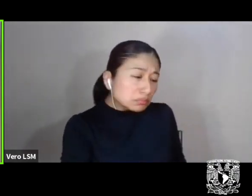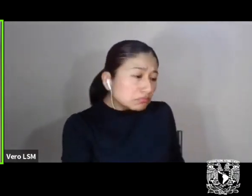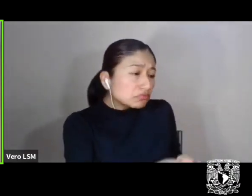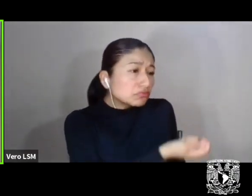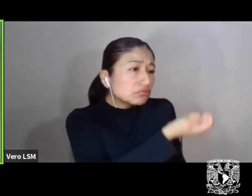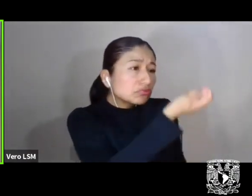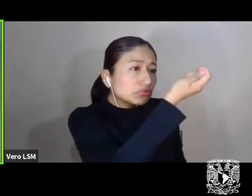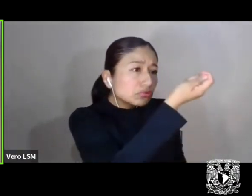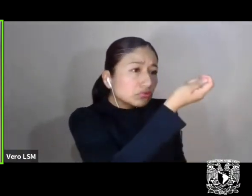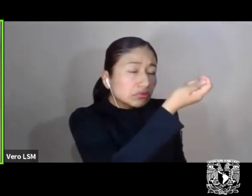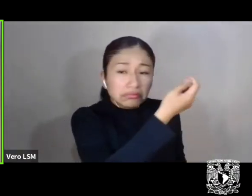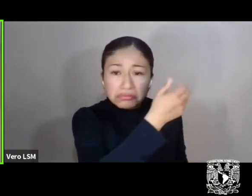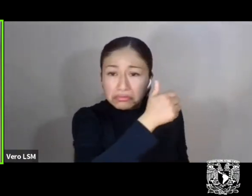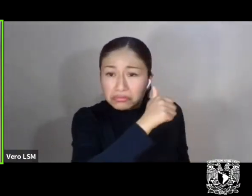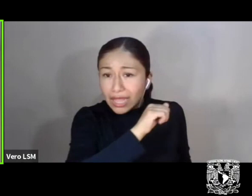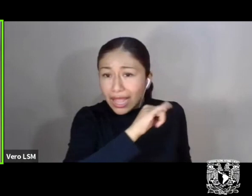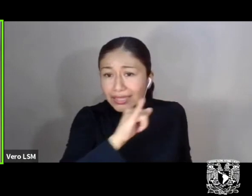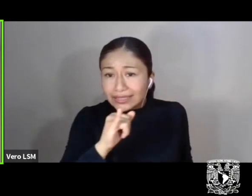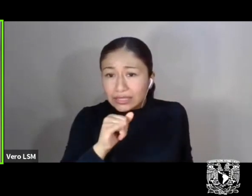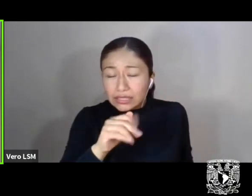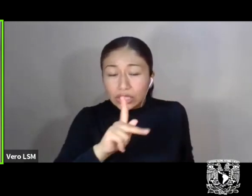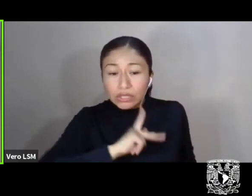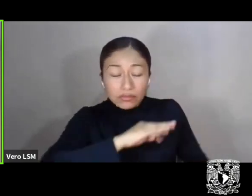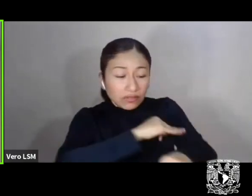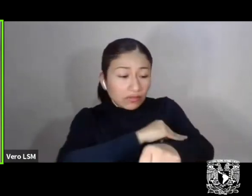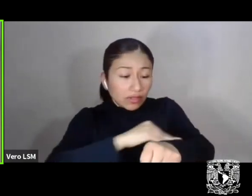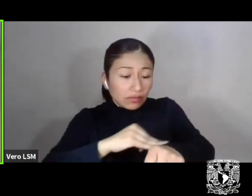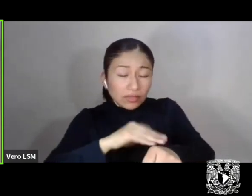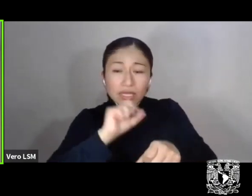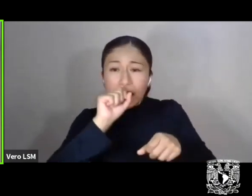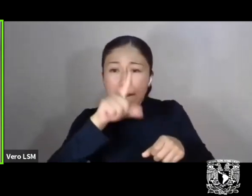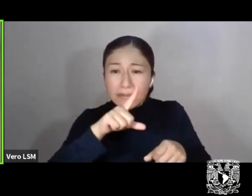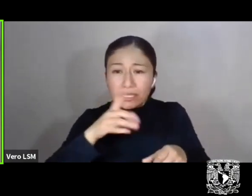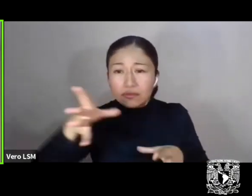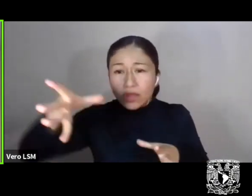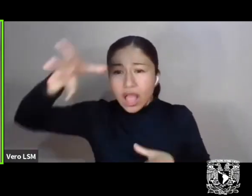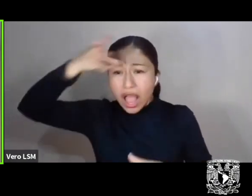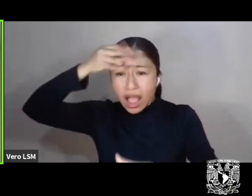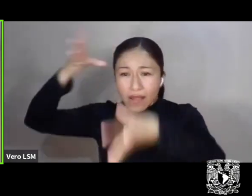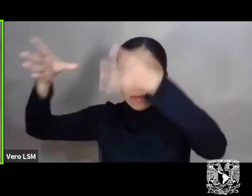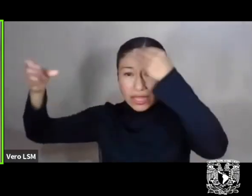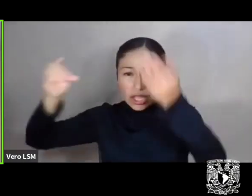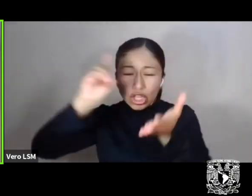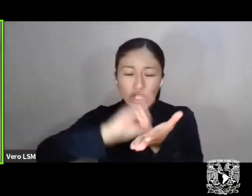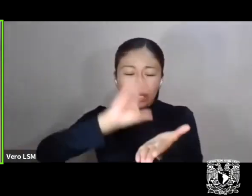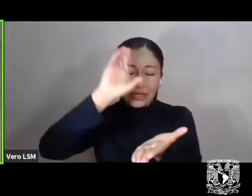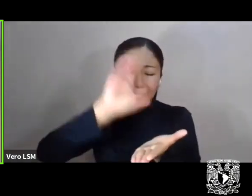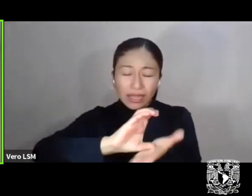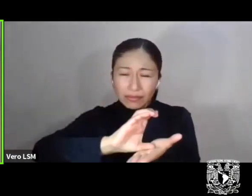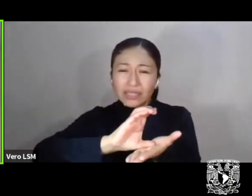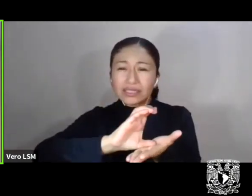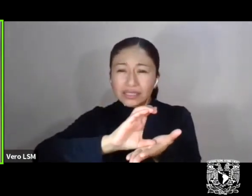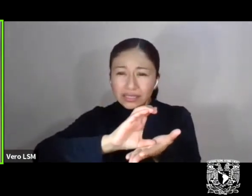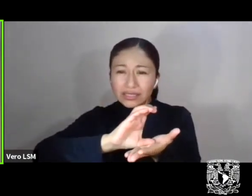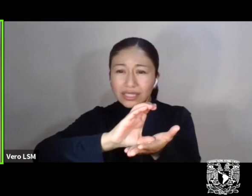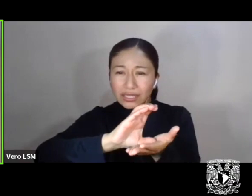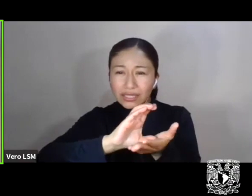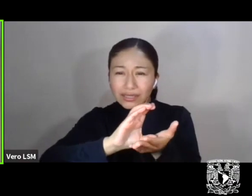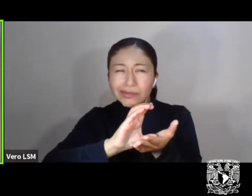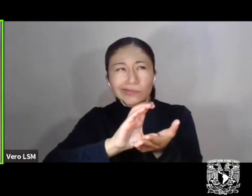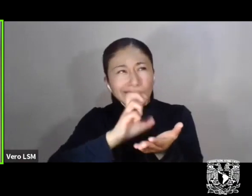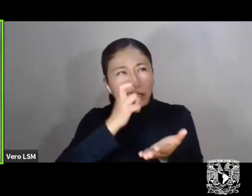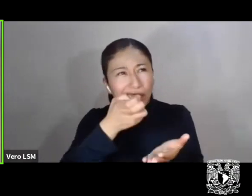fuimos como familia reforzando esas prácticas, pues fue a través de esos